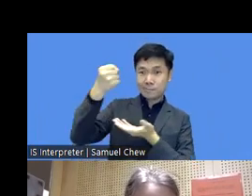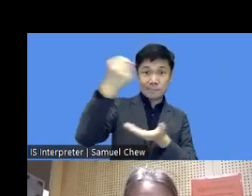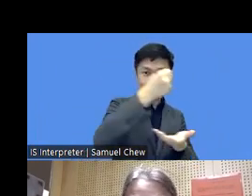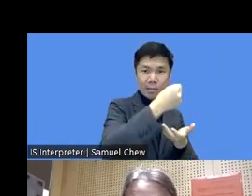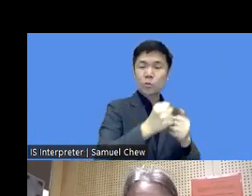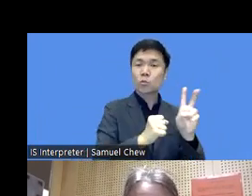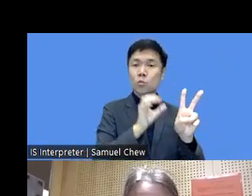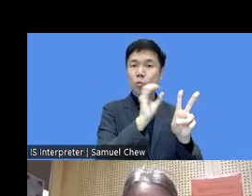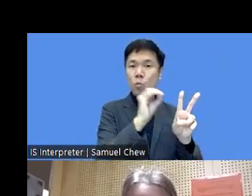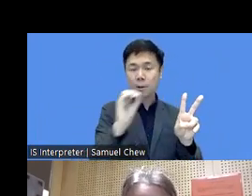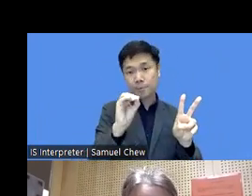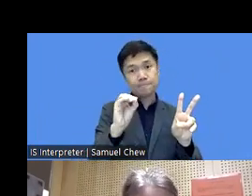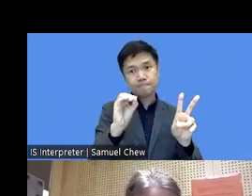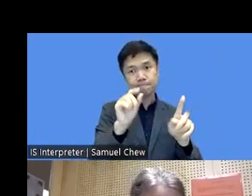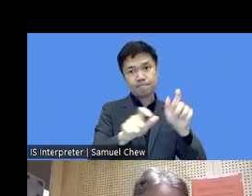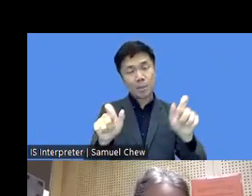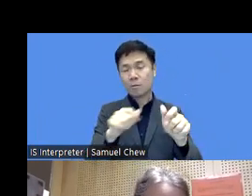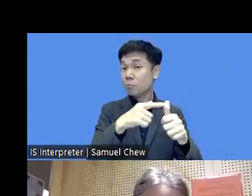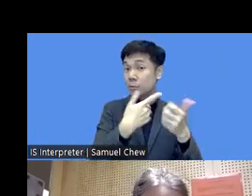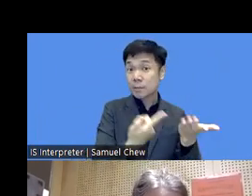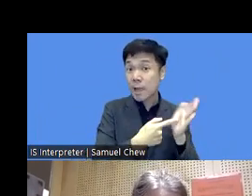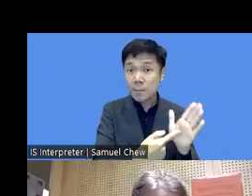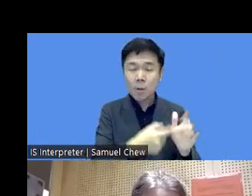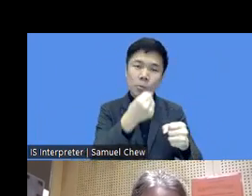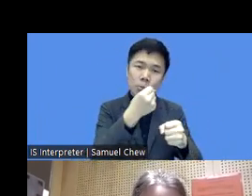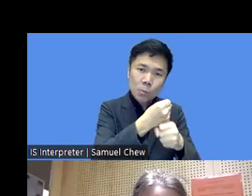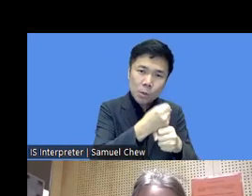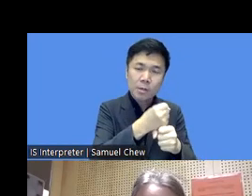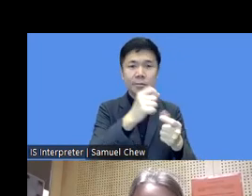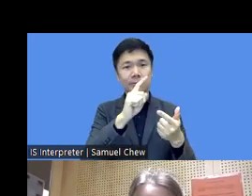200 co-sponsores para tópicos específicos.